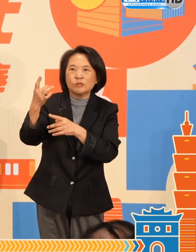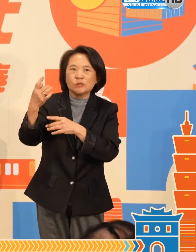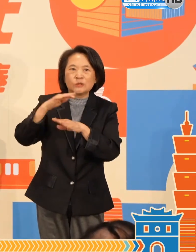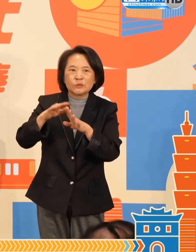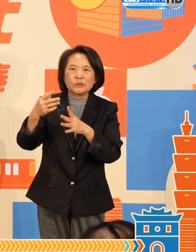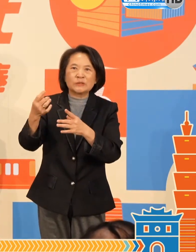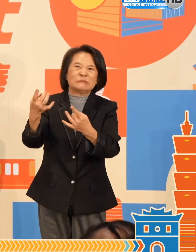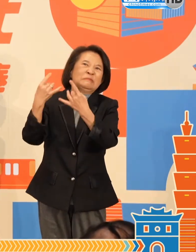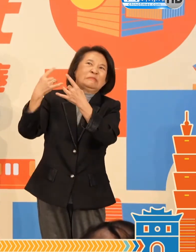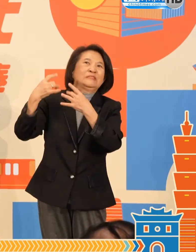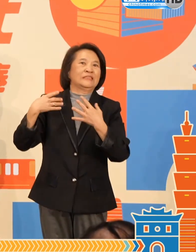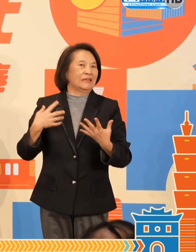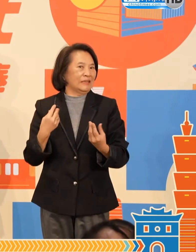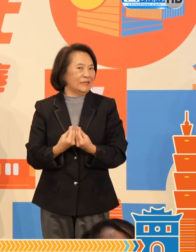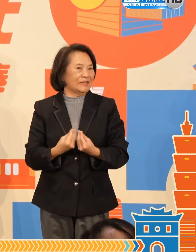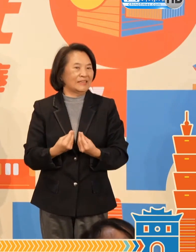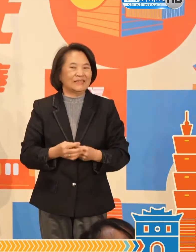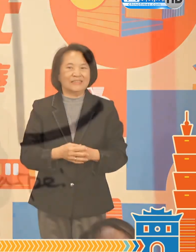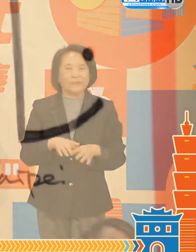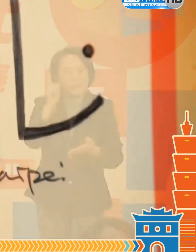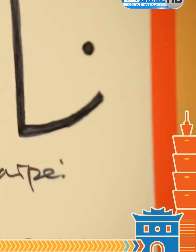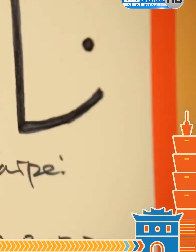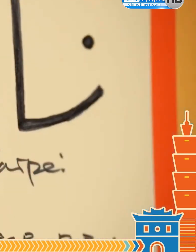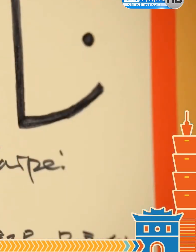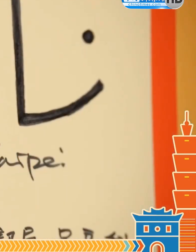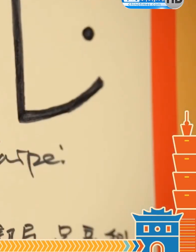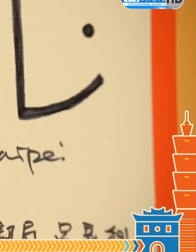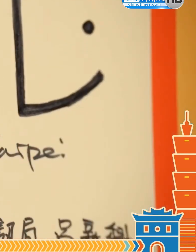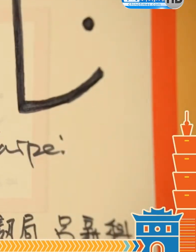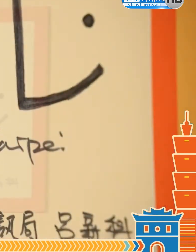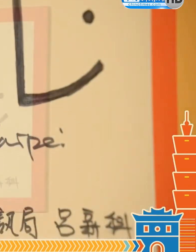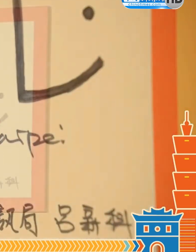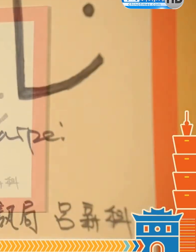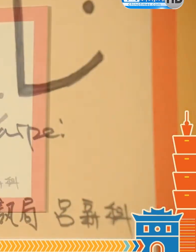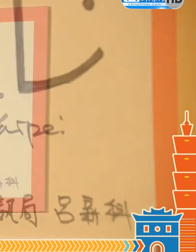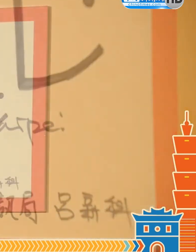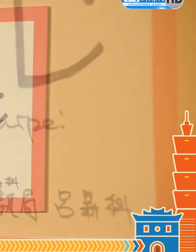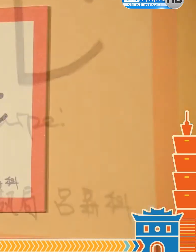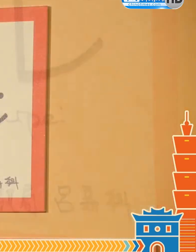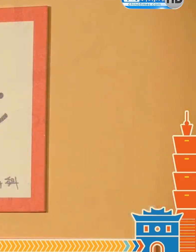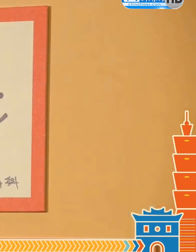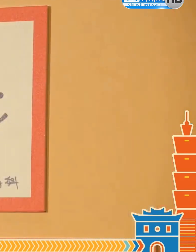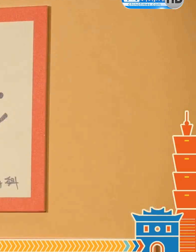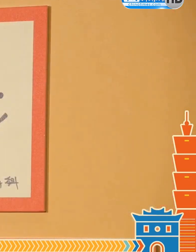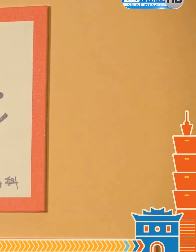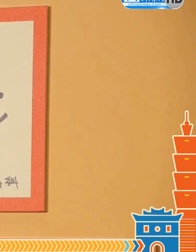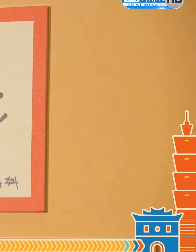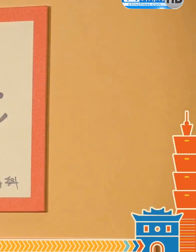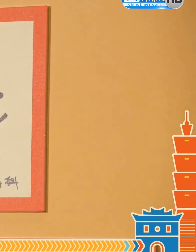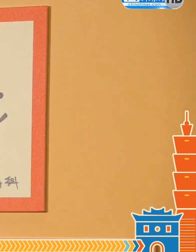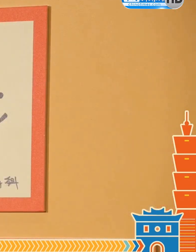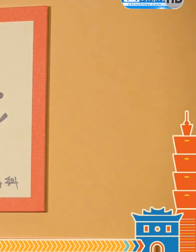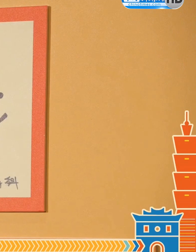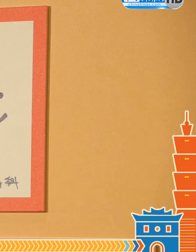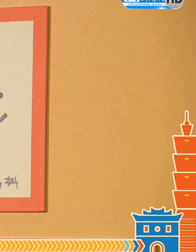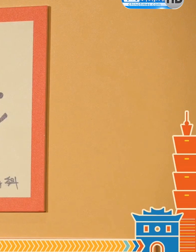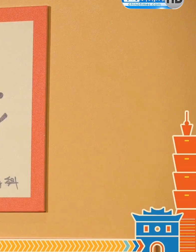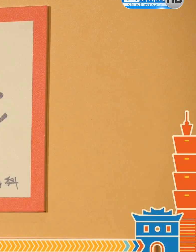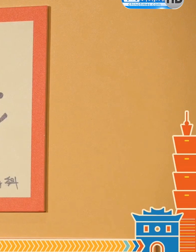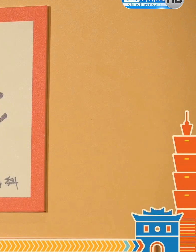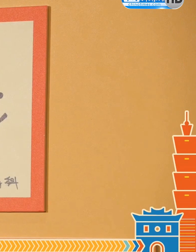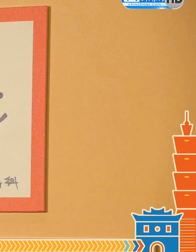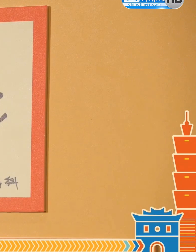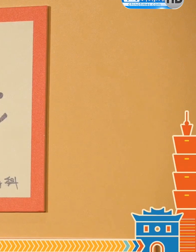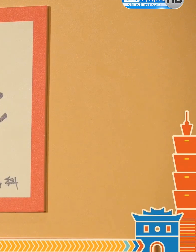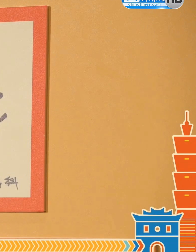在白板上。那事实上每天的晨会也看到很多同学也都被钉在上面，那我们都是如履